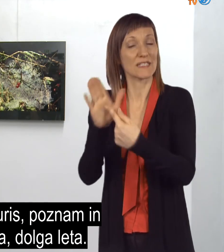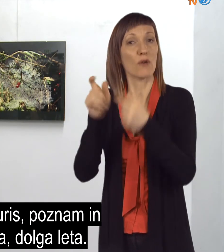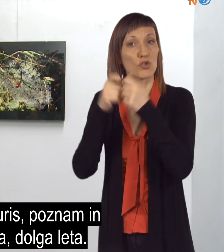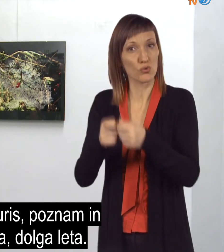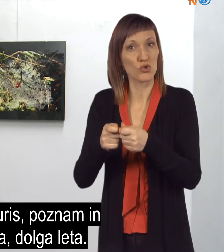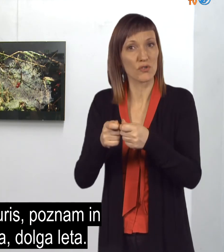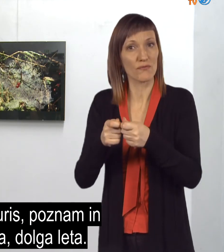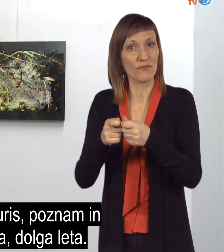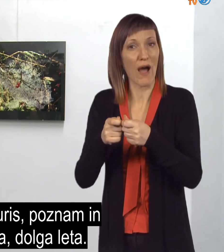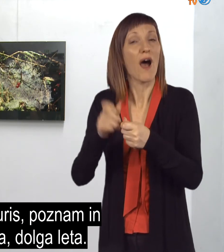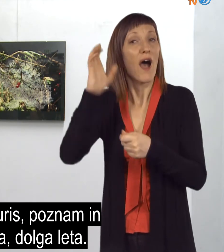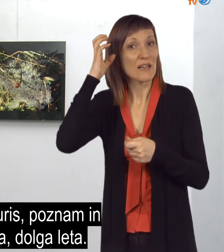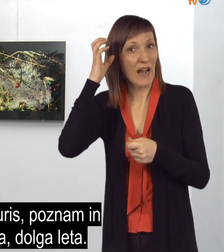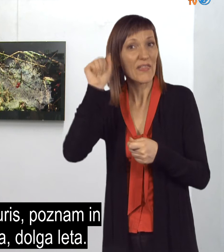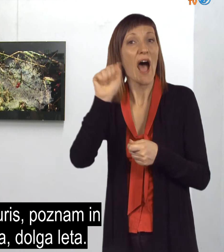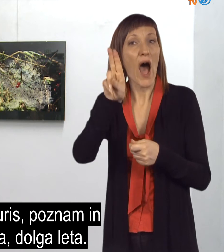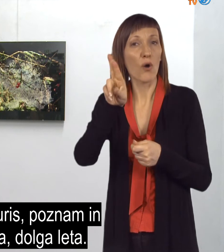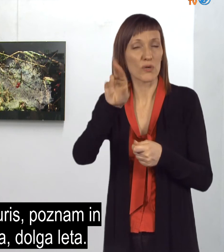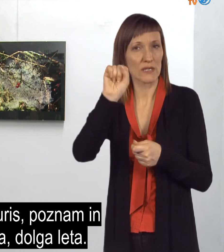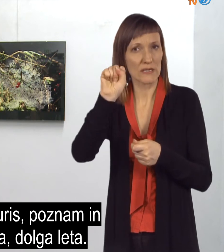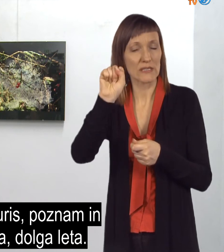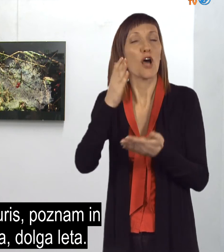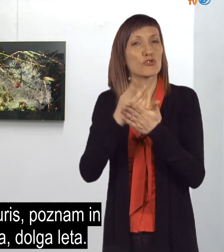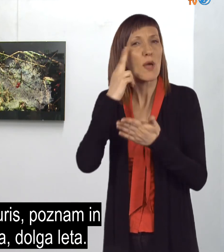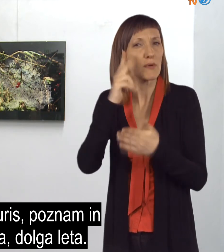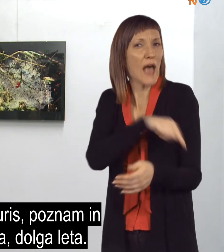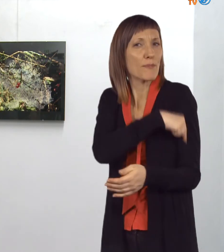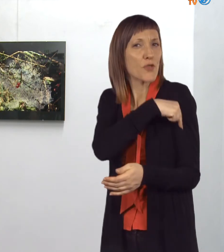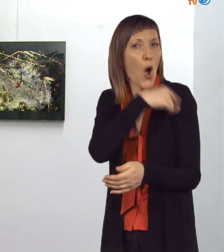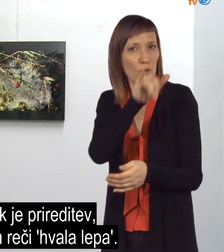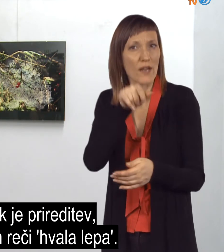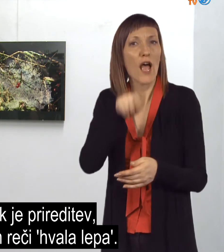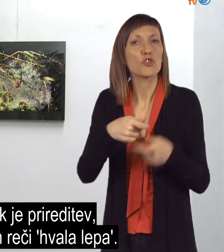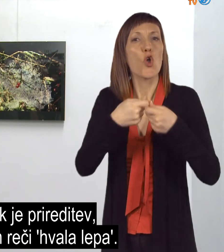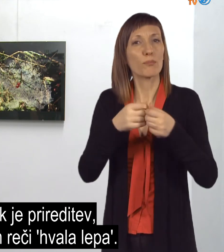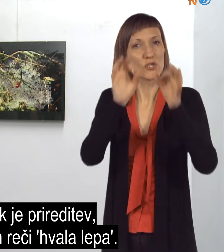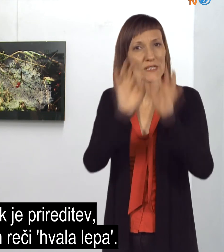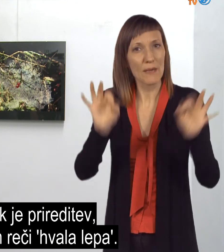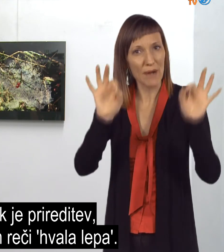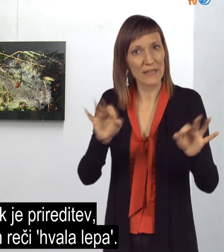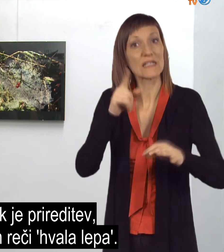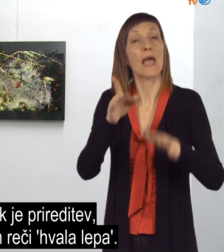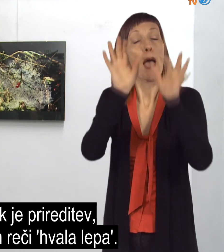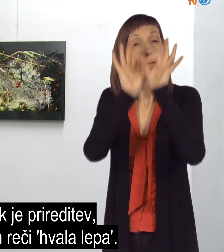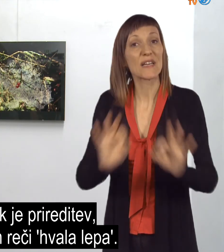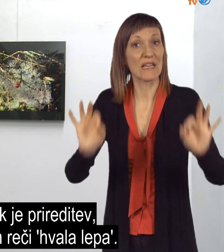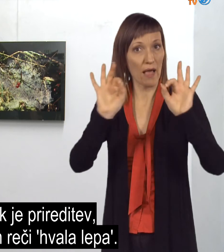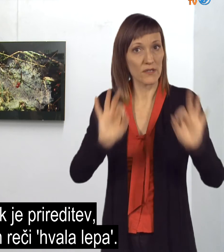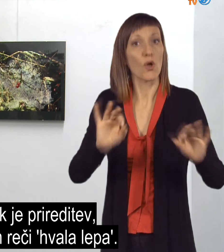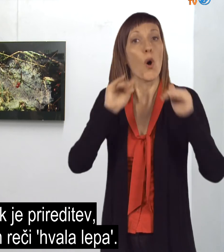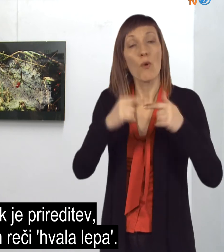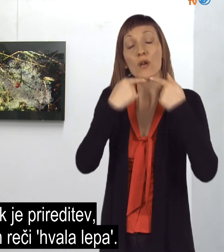društva Auris poznam in cenim že dolga leta. Občinski praznik je prireditev, kjer je treba